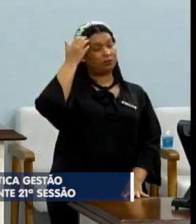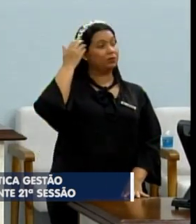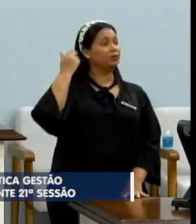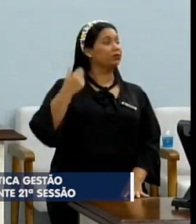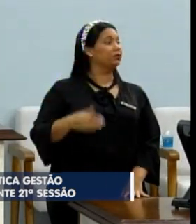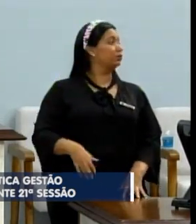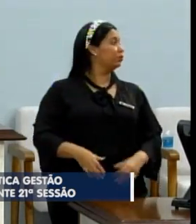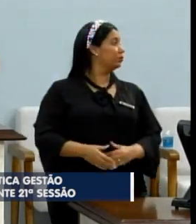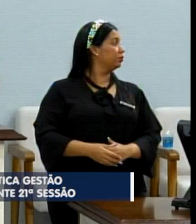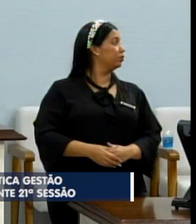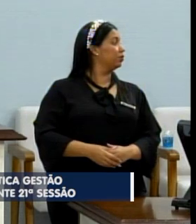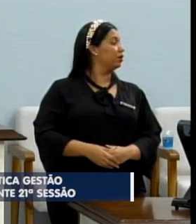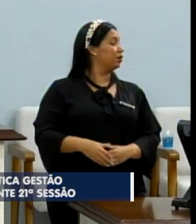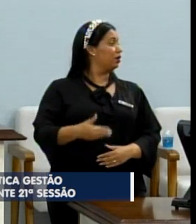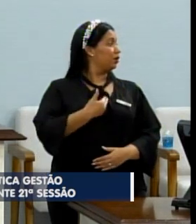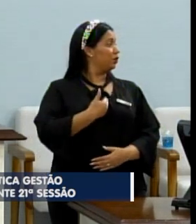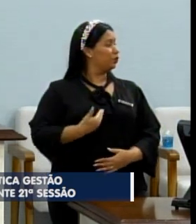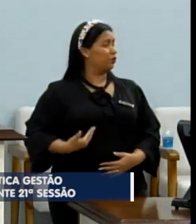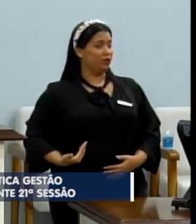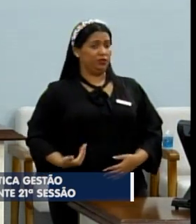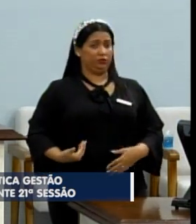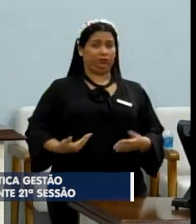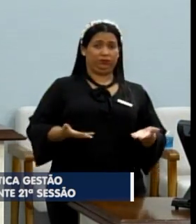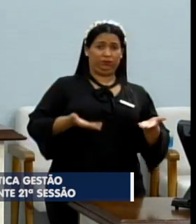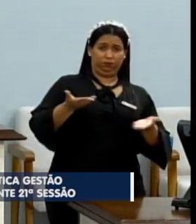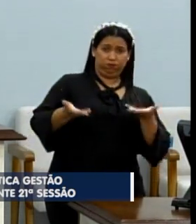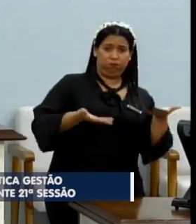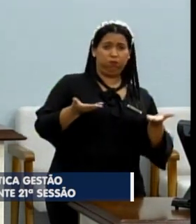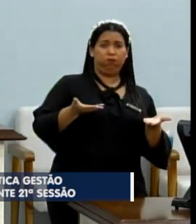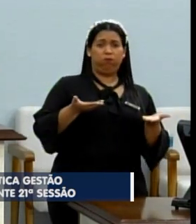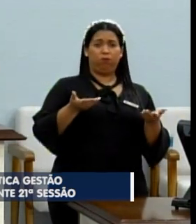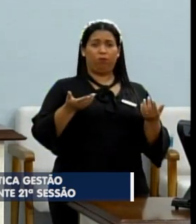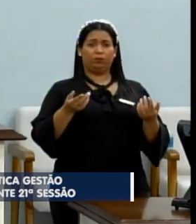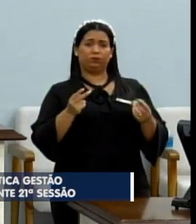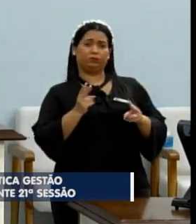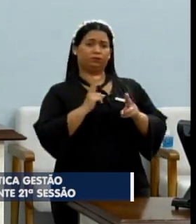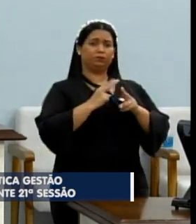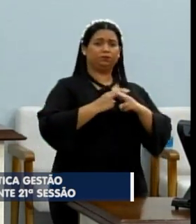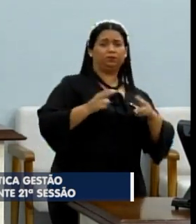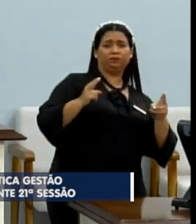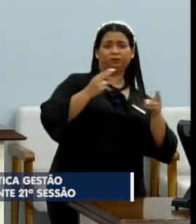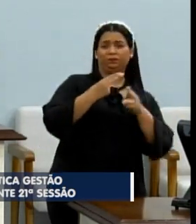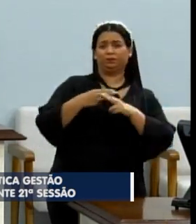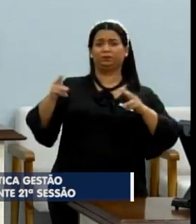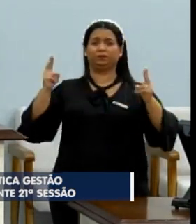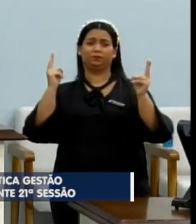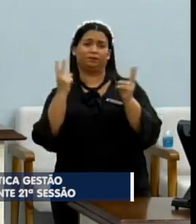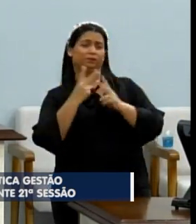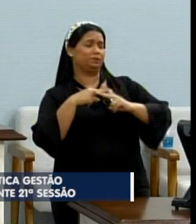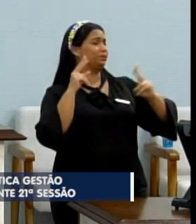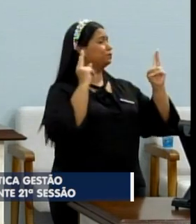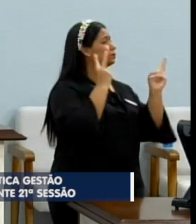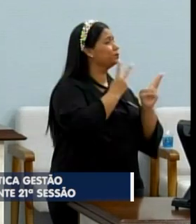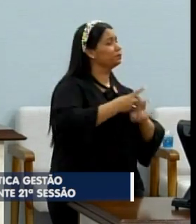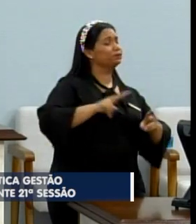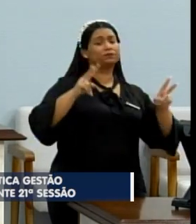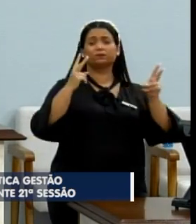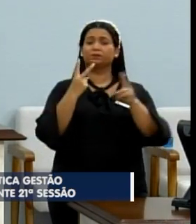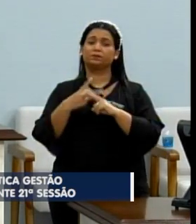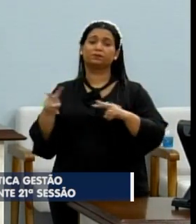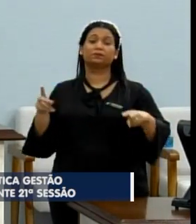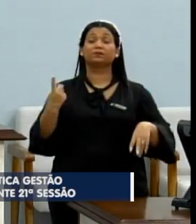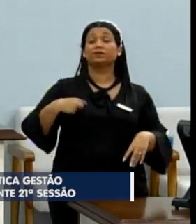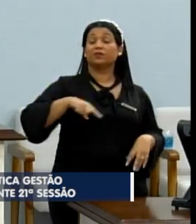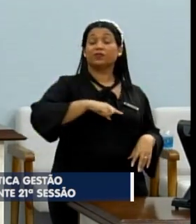é um governo que vive de maquiagem e mentira muita mentira e nós aqui estamos